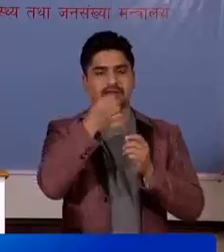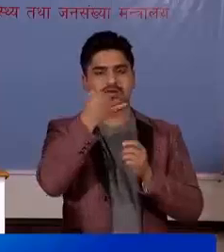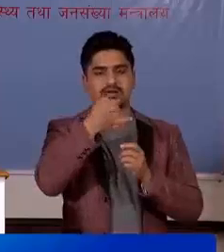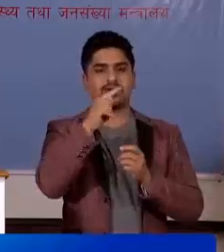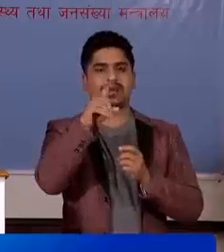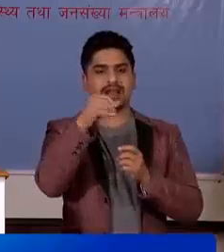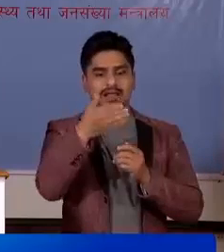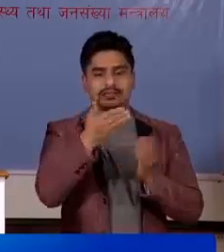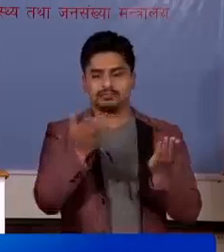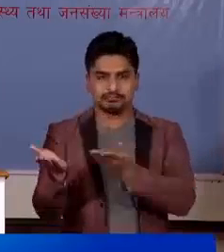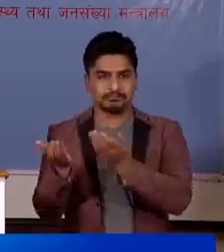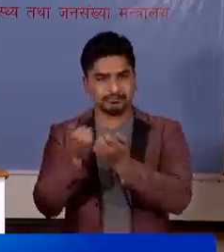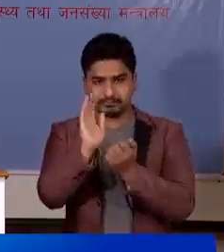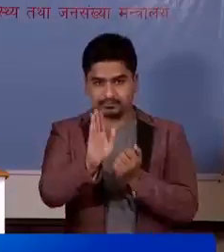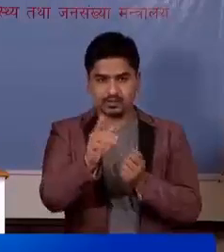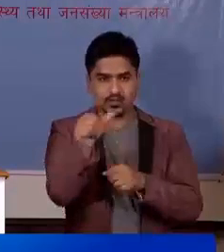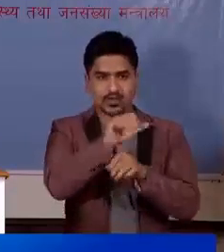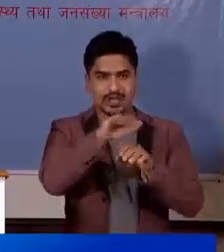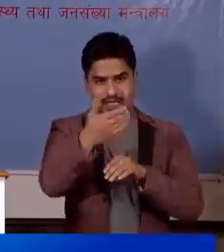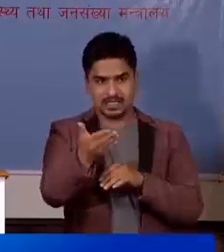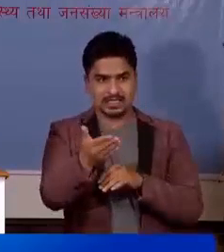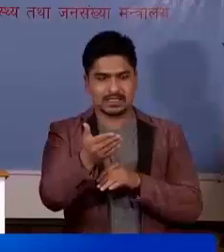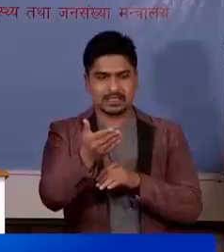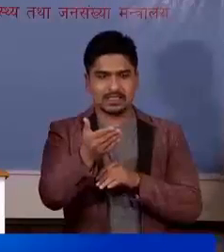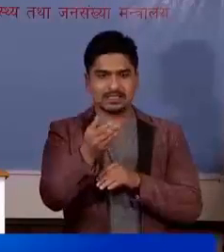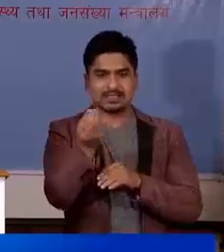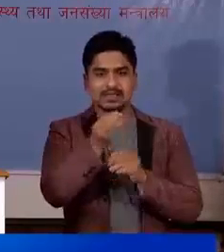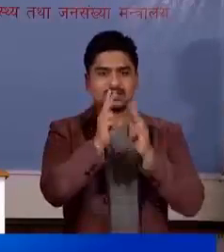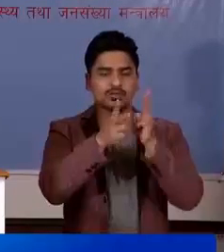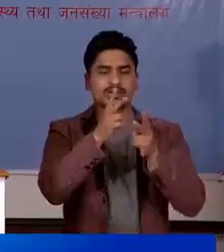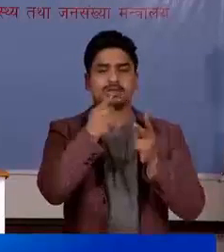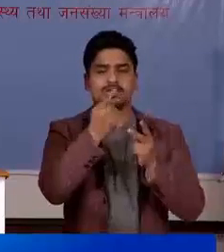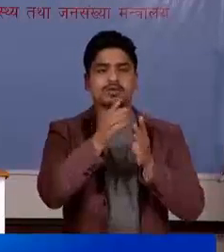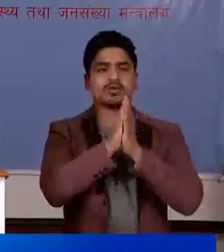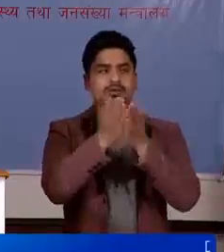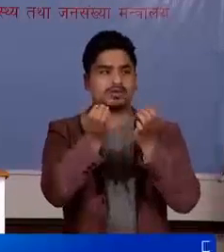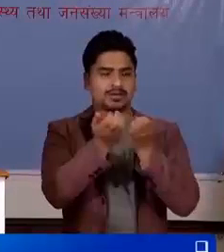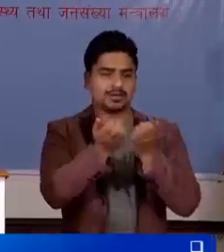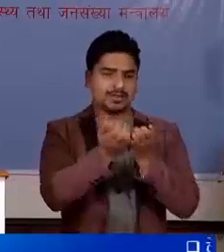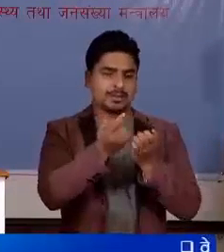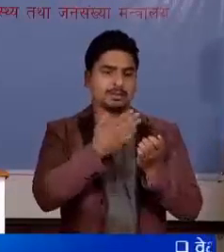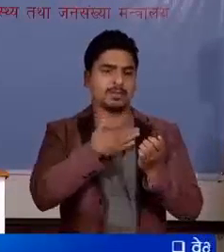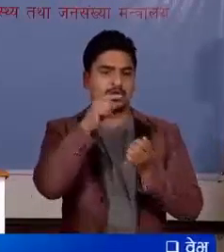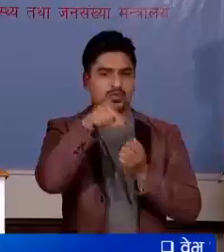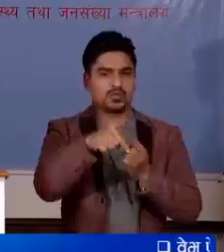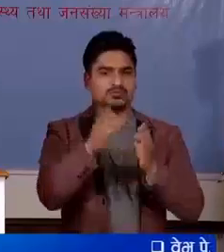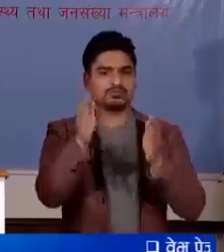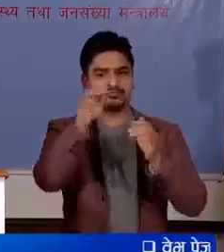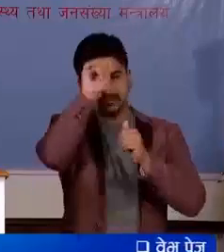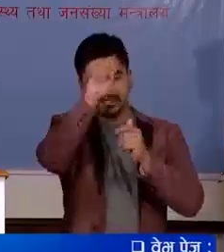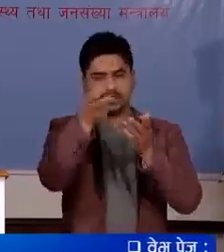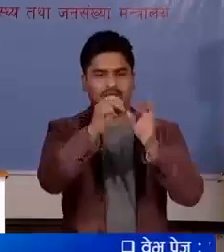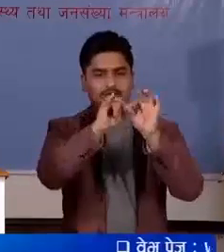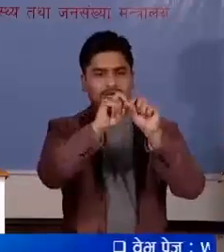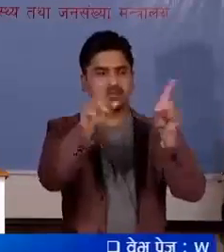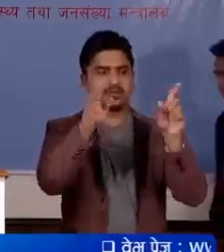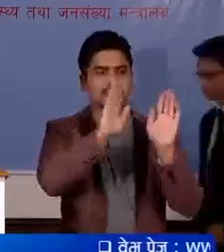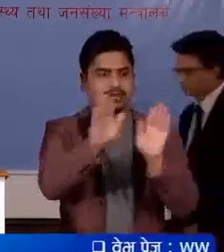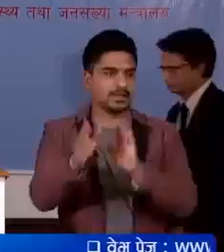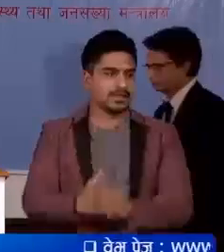जीवलाई निम्ताय काशू मौहालाई केई कुरा बंदीन आगरागरताई मेरो यो अपडेट अंते करशू